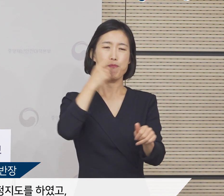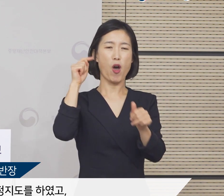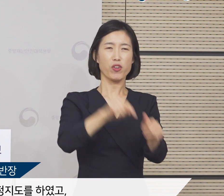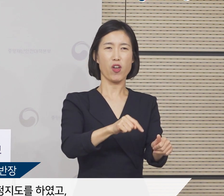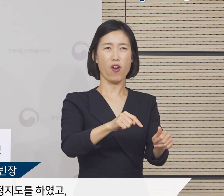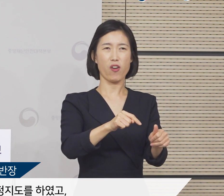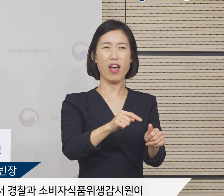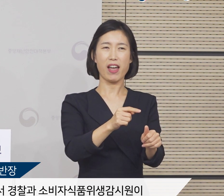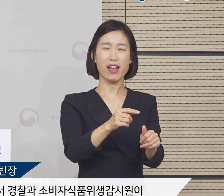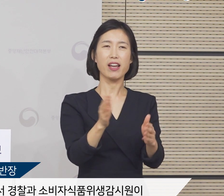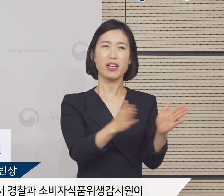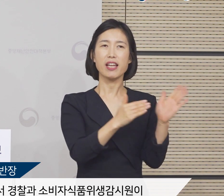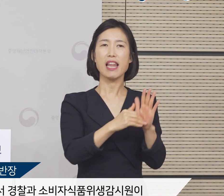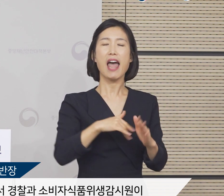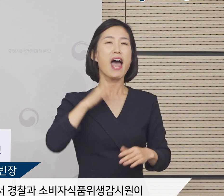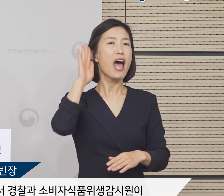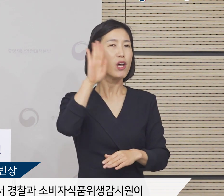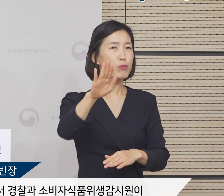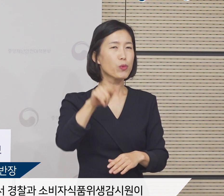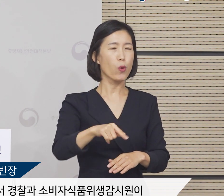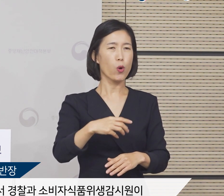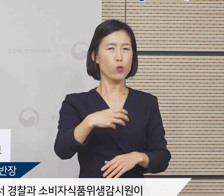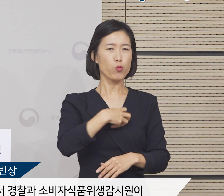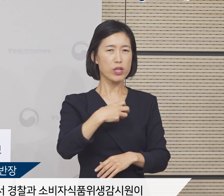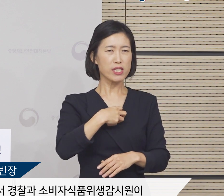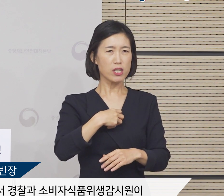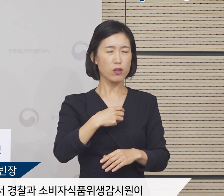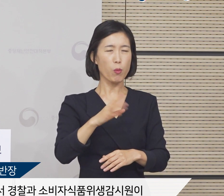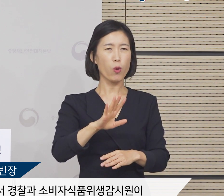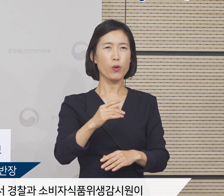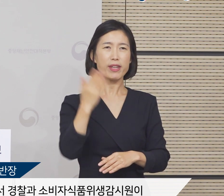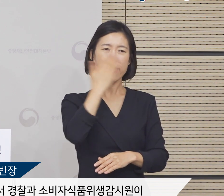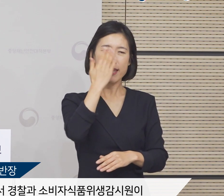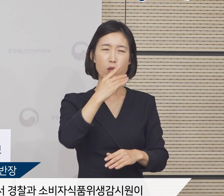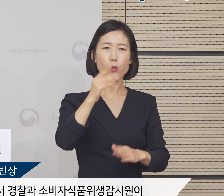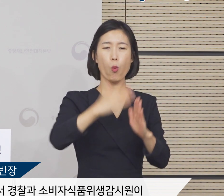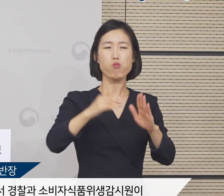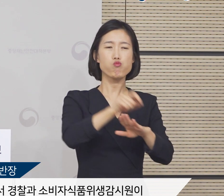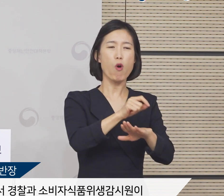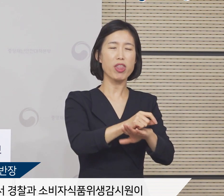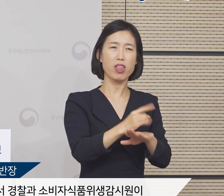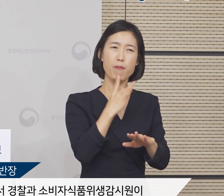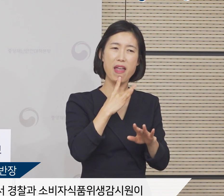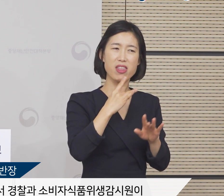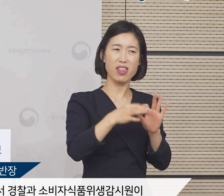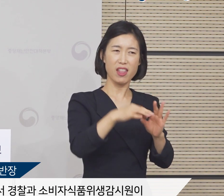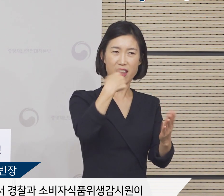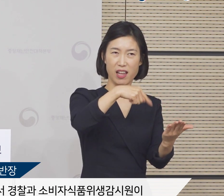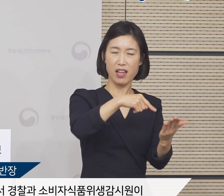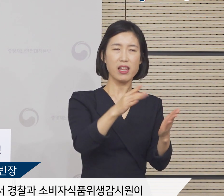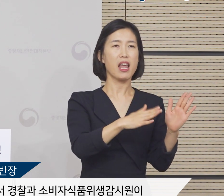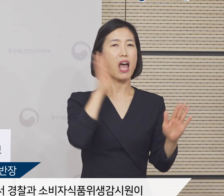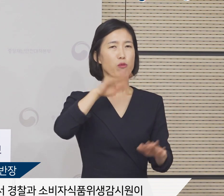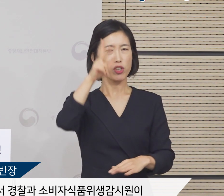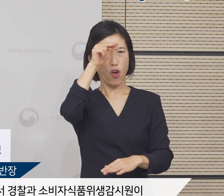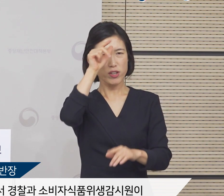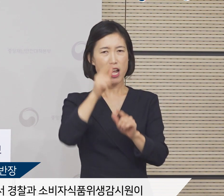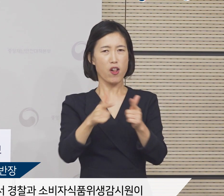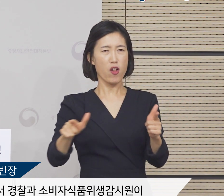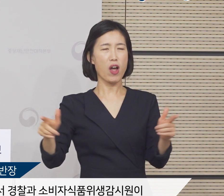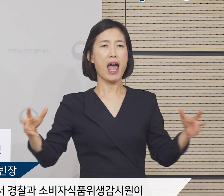실시하였습니다. 앞으로는 기존 위생공무원 위주의 점검에서 경찰과 소비자식품위생감시원이